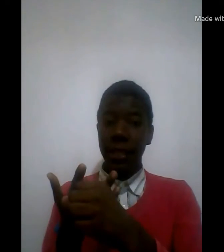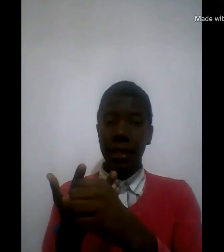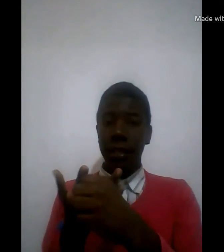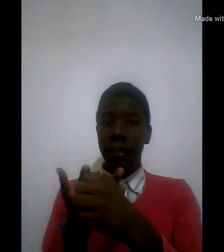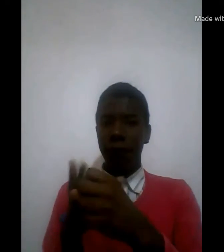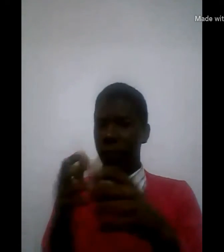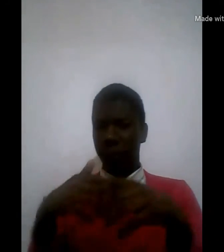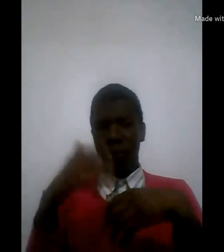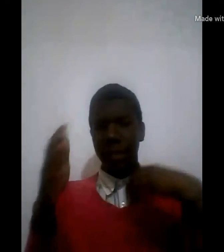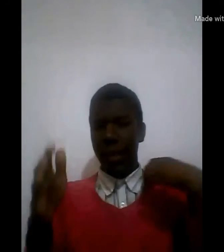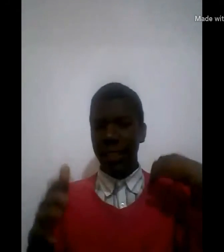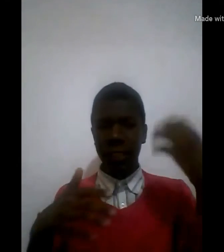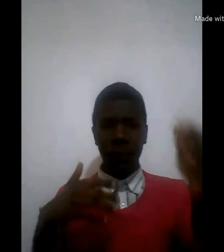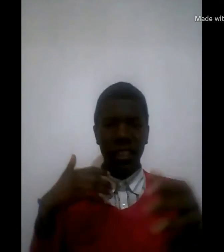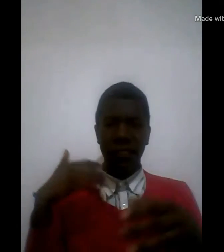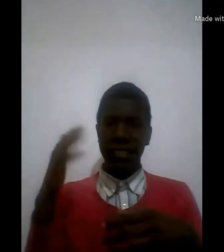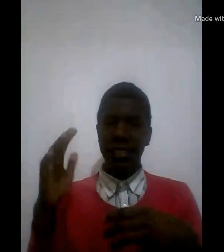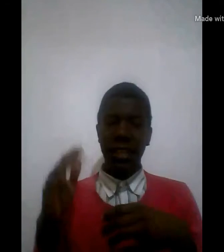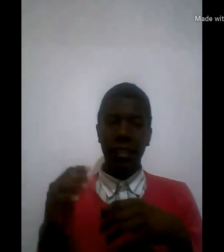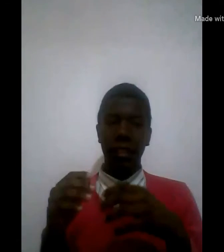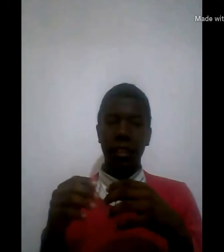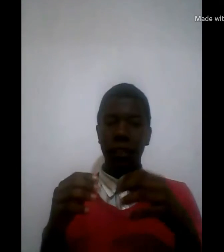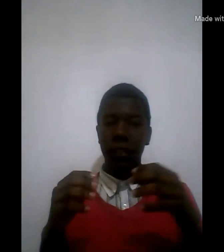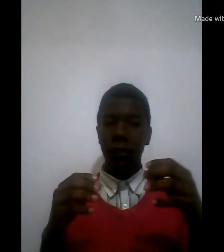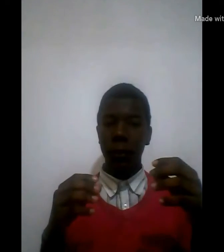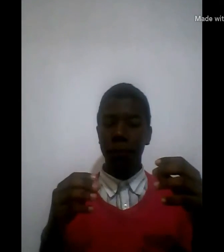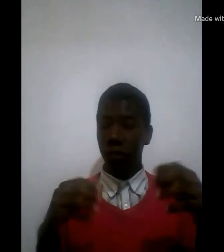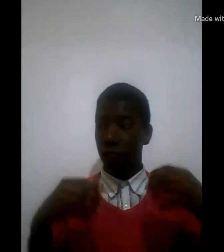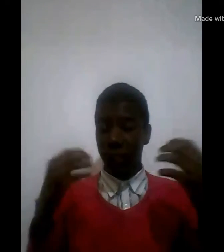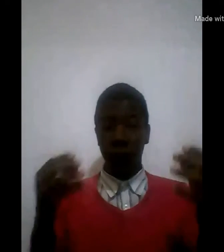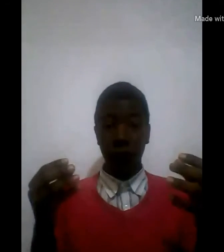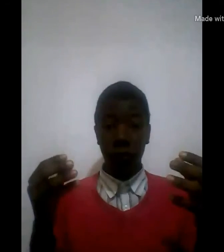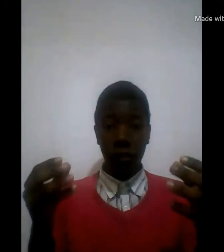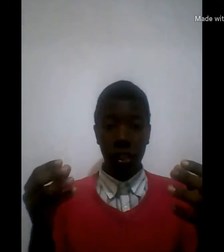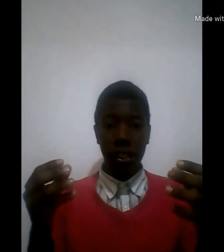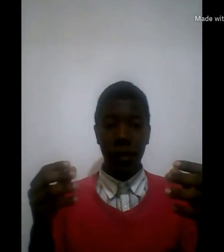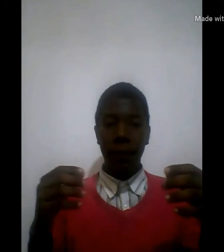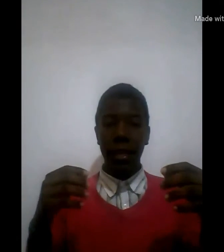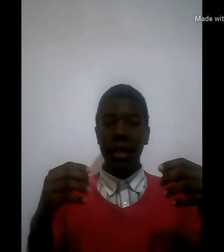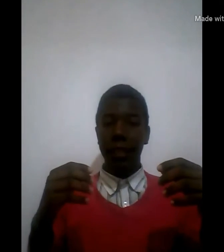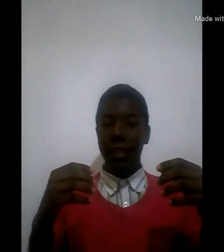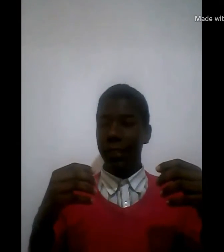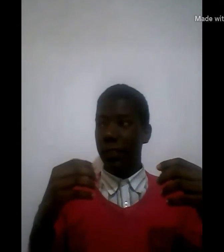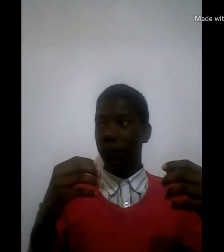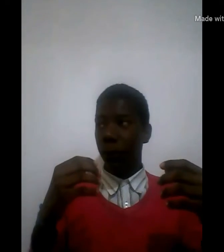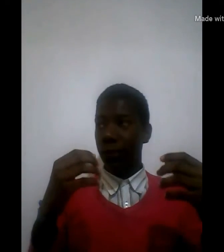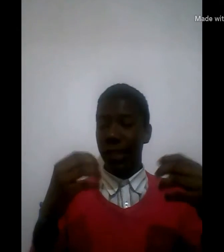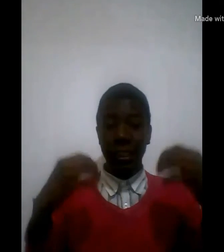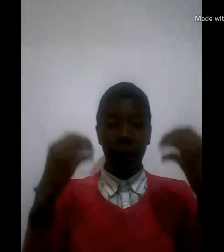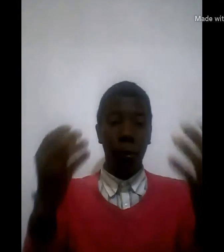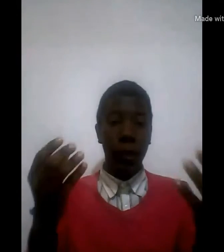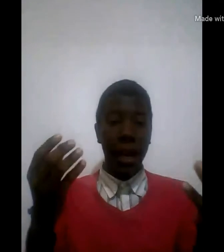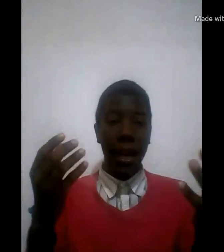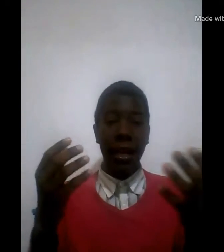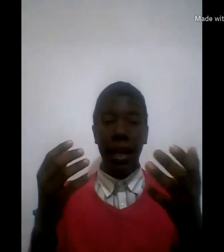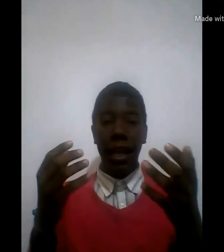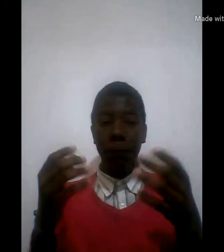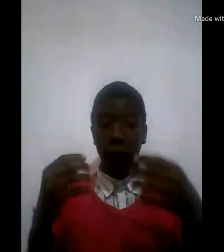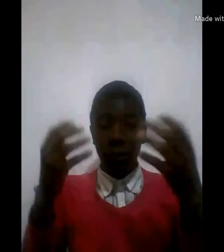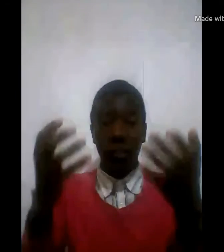mamãe, enfim, para familiares, responsáveis, etc. Que pessoas que você convive no seu dia a dia tem que estar disposta a te apoiar, a te